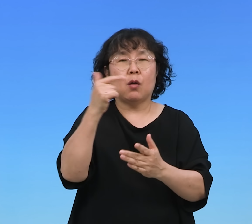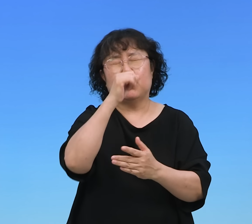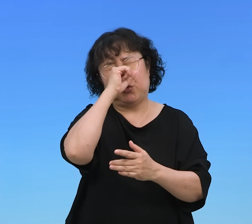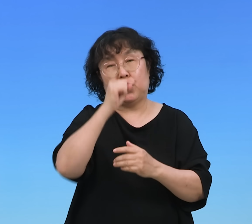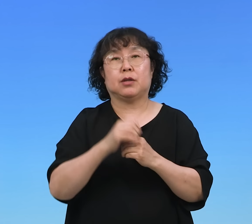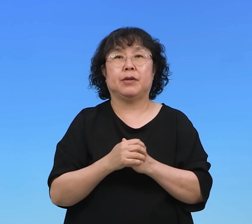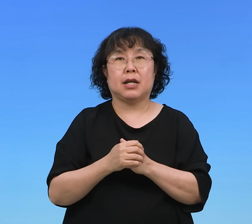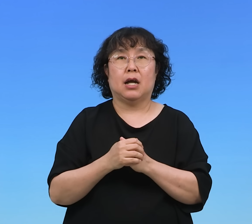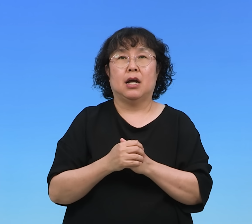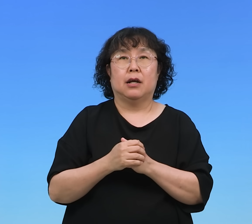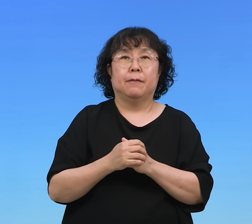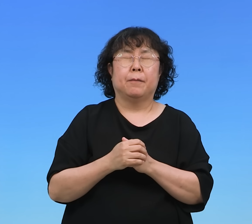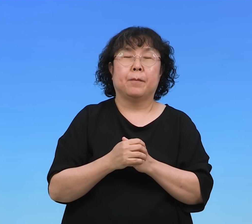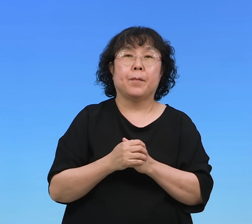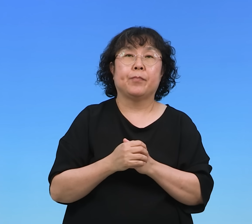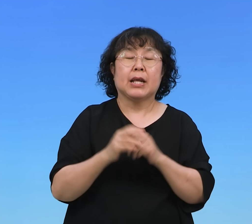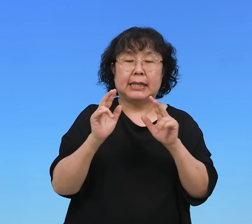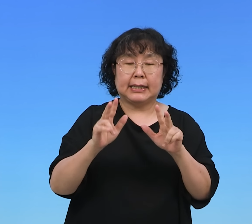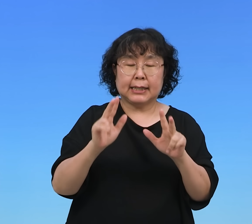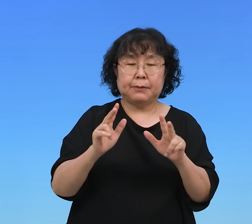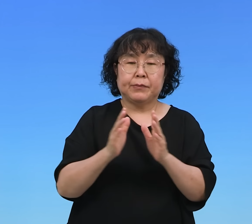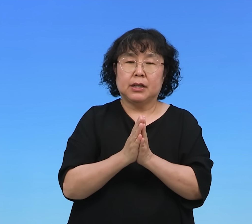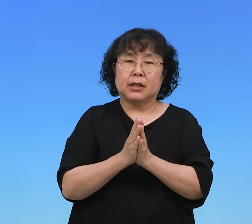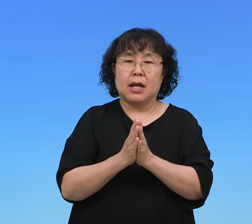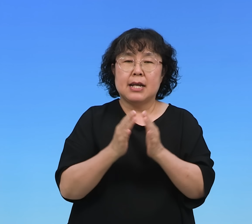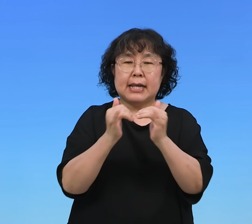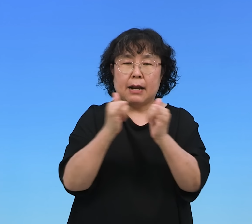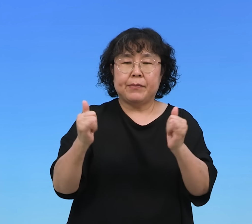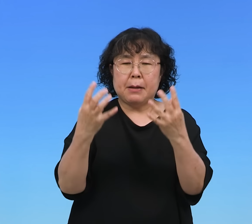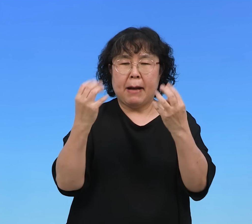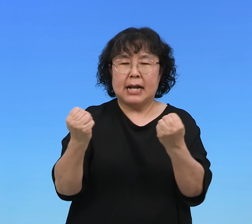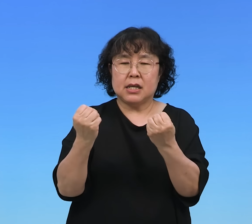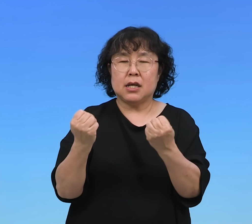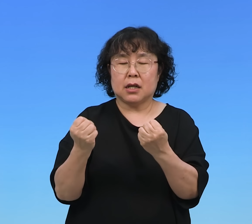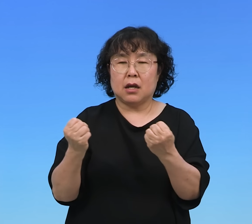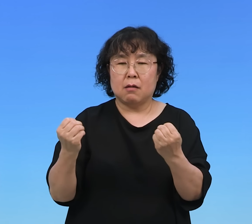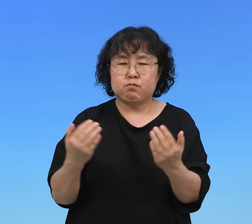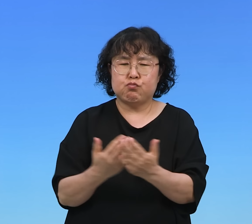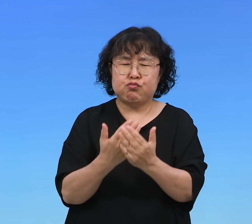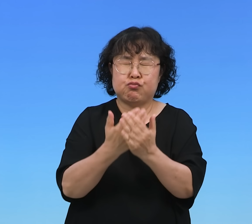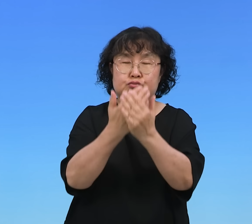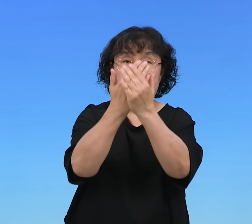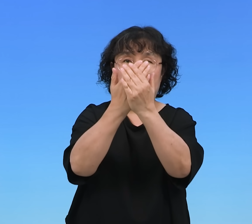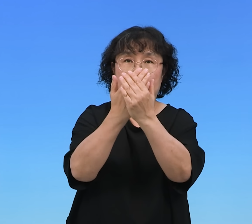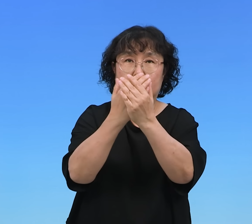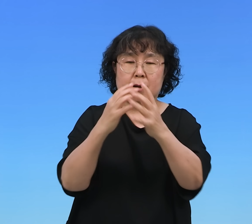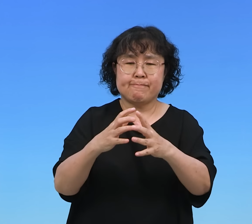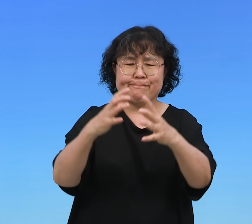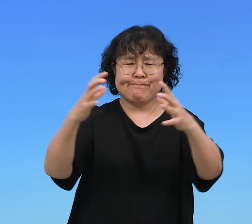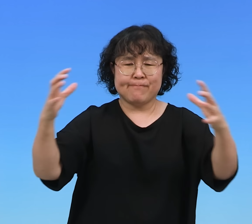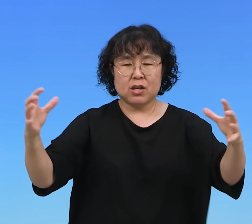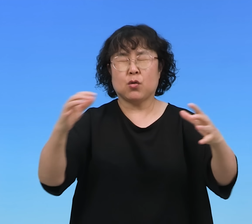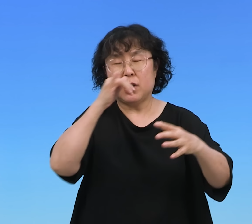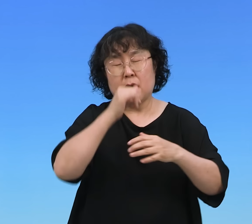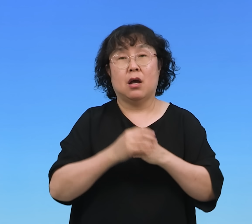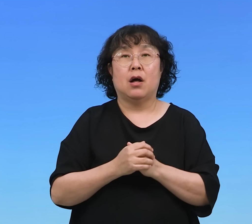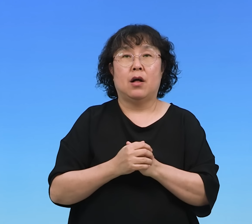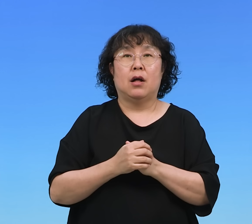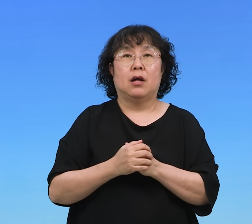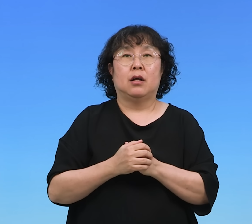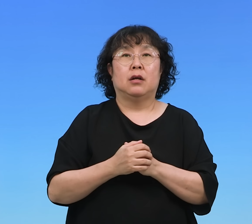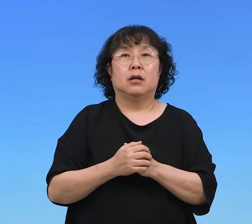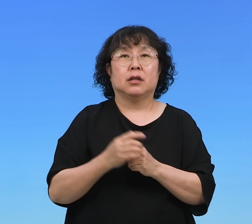숫자가 훨씬 많아지고 있습니다. 그래서 너무 감사하지만 또 그래서 걱정이에요. 만에 하나라도